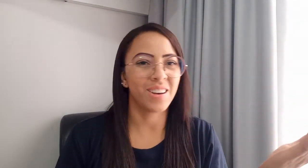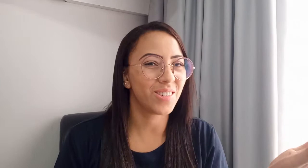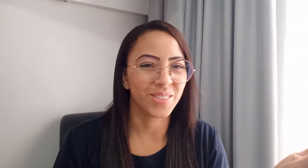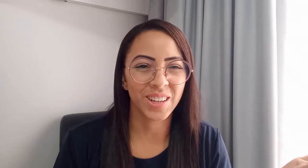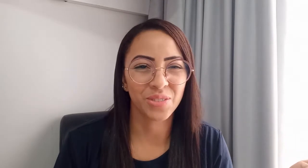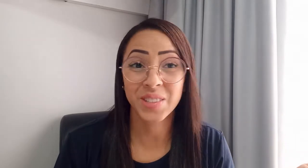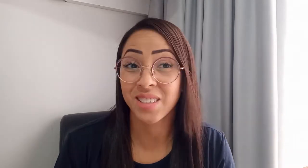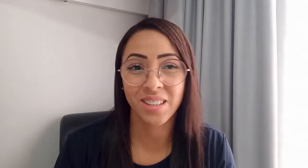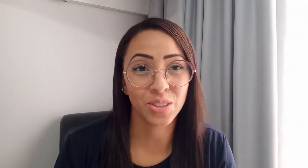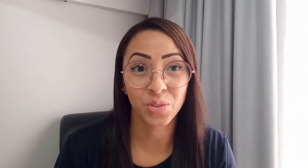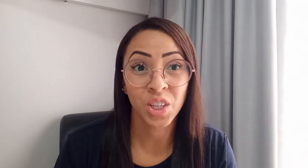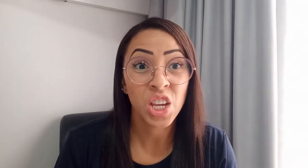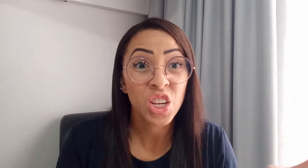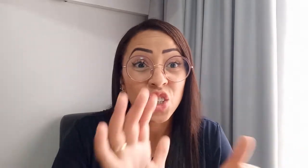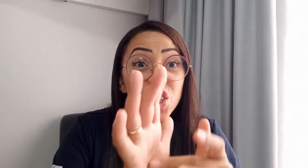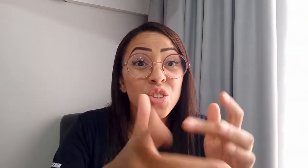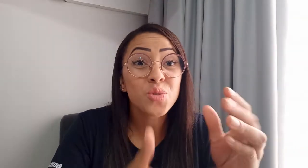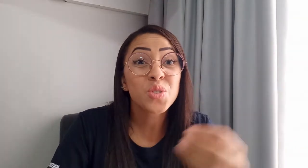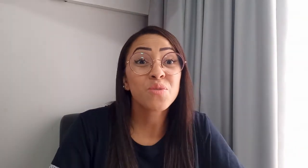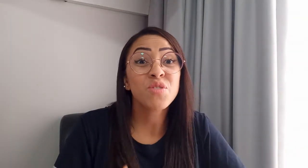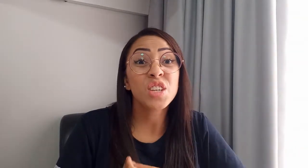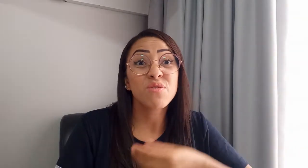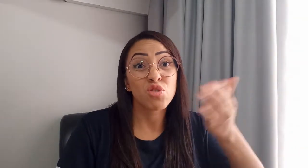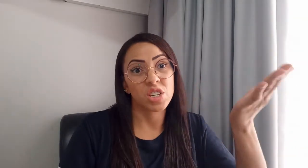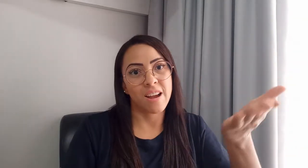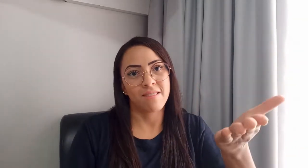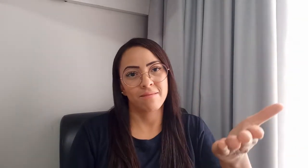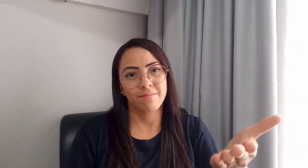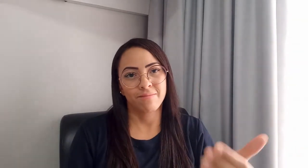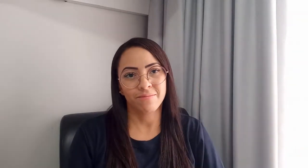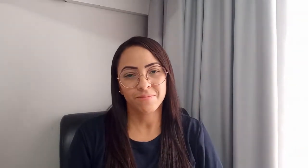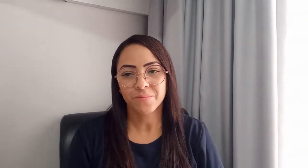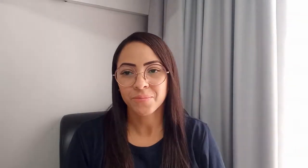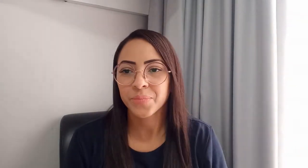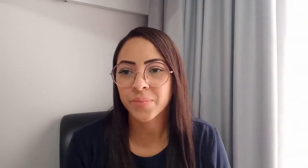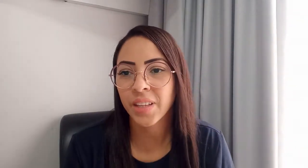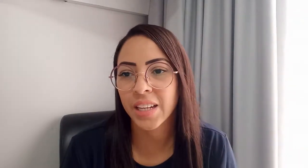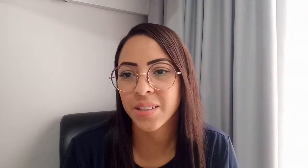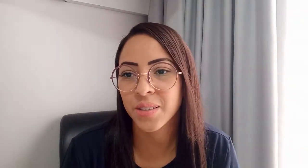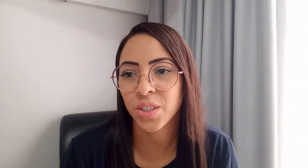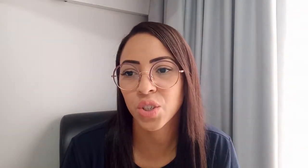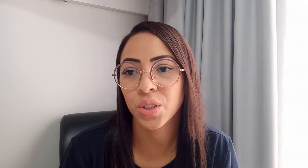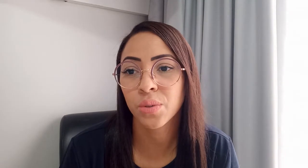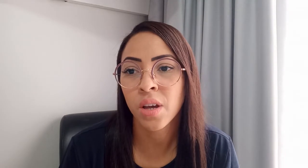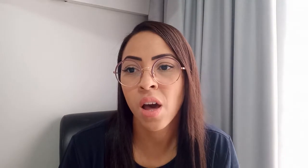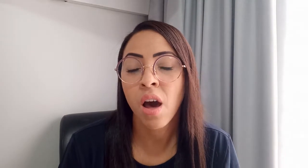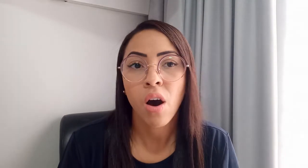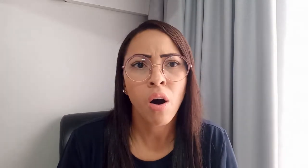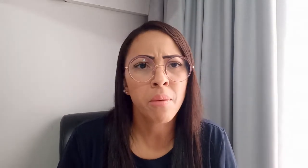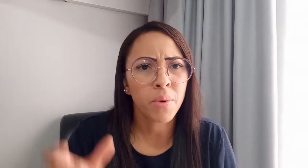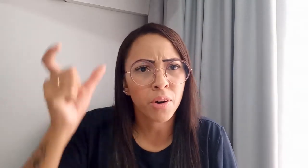Não. Aí eu fiz, não. Jesus vivo já. É nesse sentido. Ó